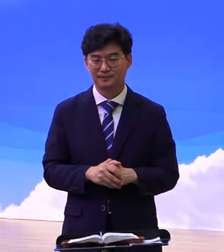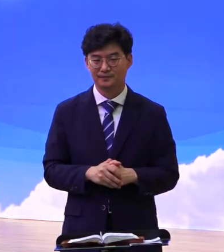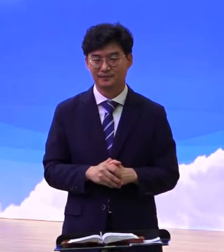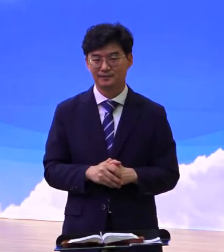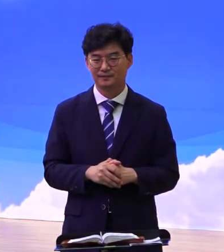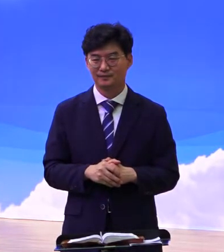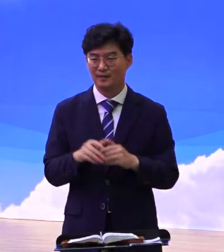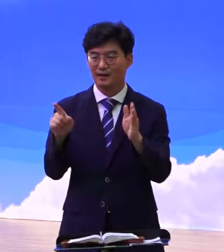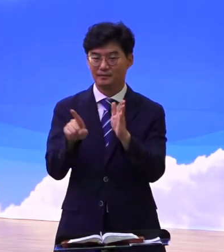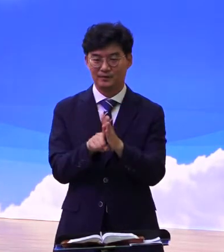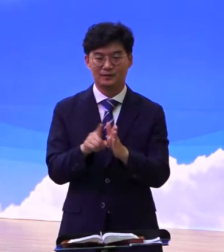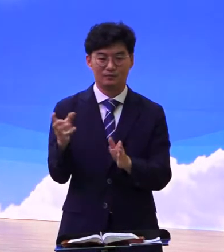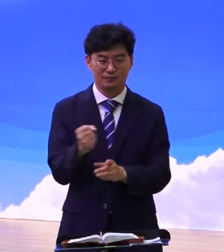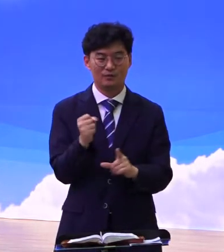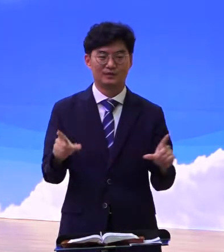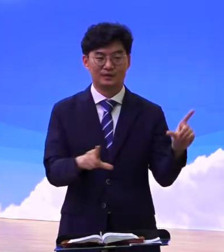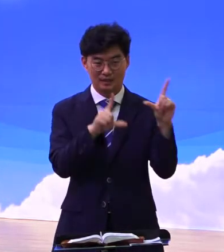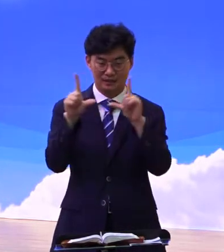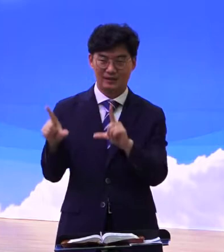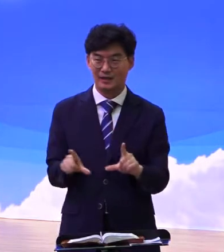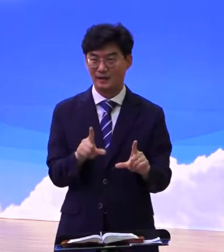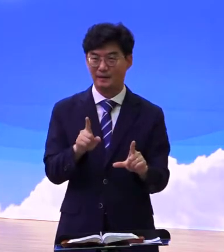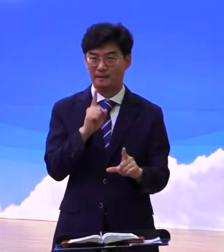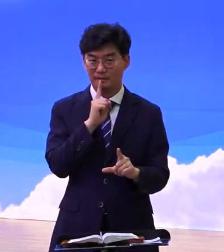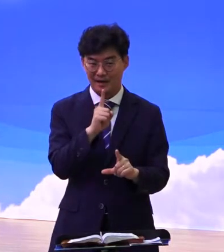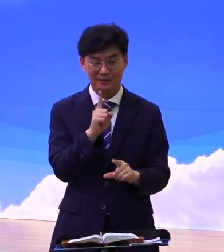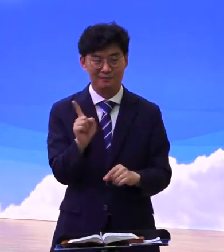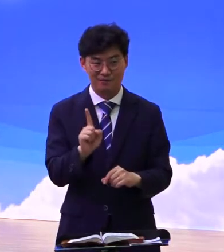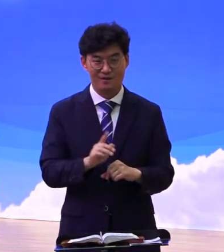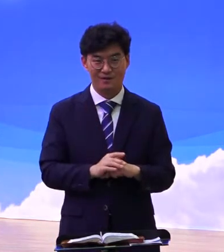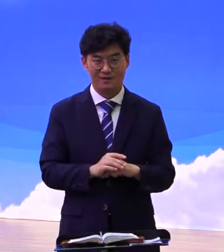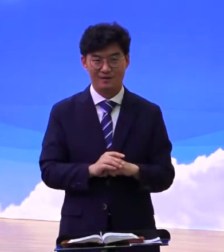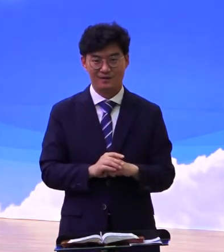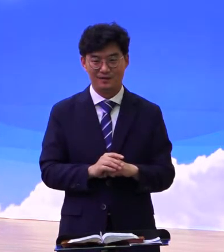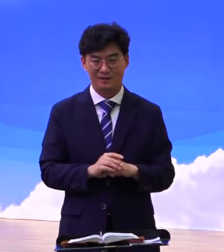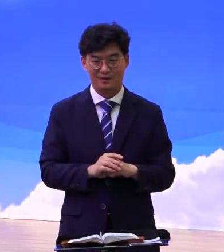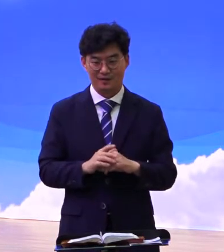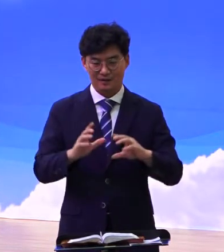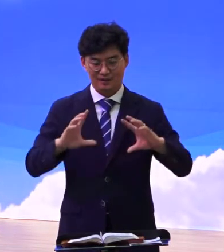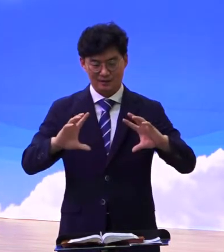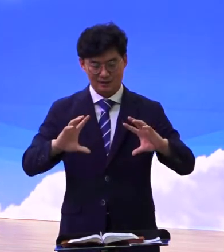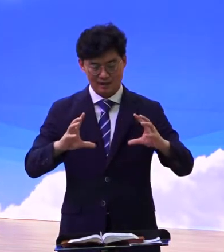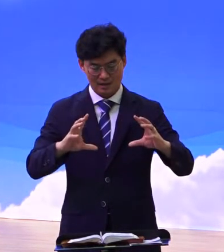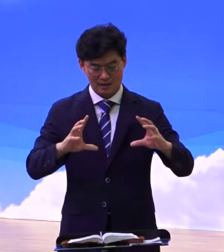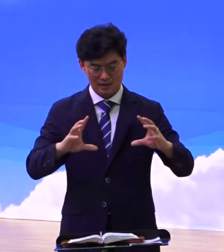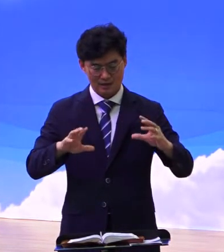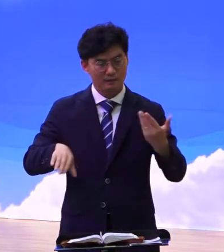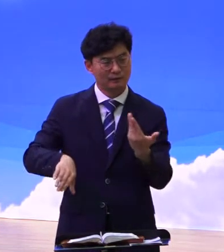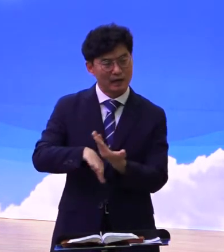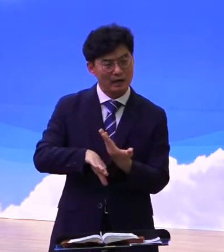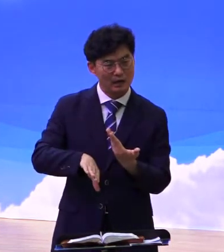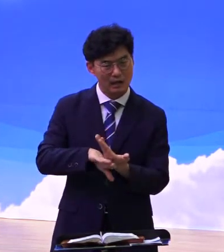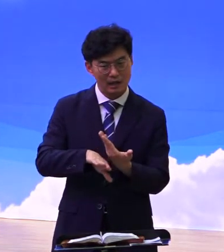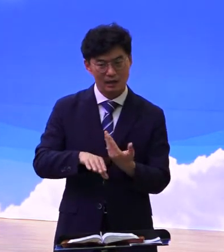그런데 이렇게 믿음으로 살아간다고 하는 것은 본질적으로는 세상을 거슬러 가는 것입니다.